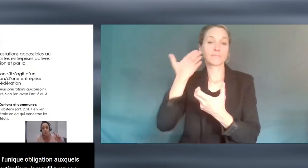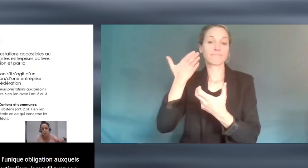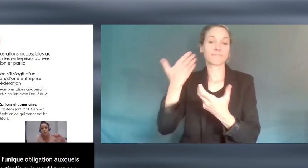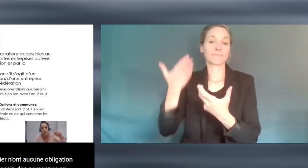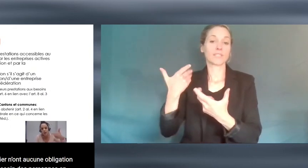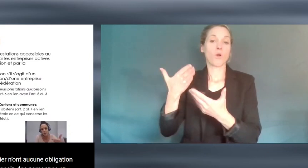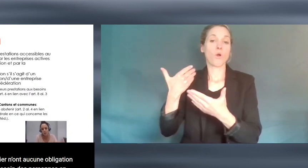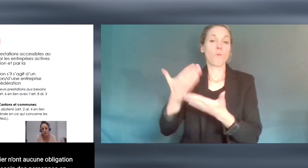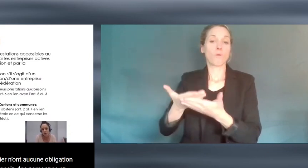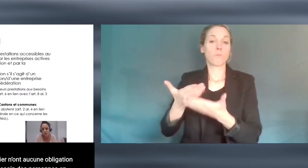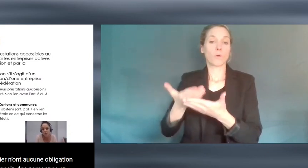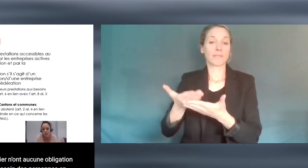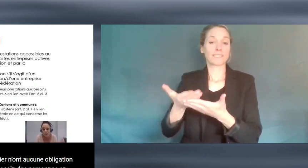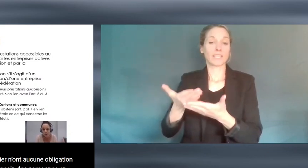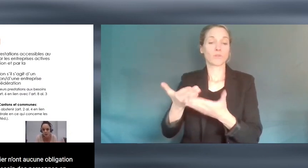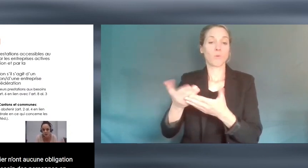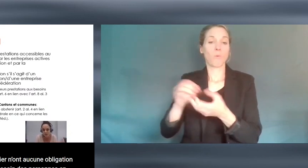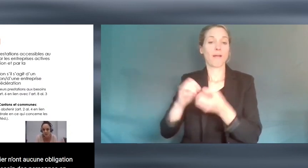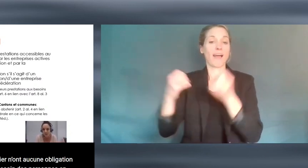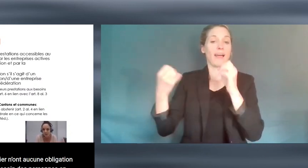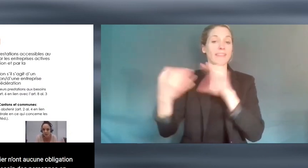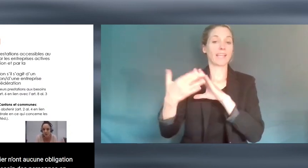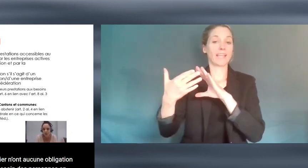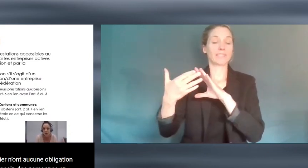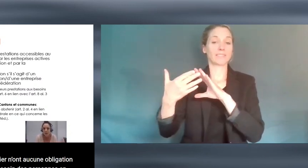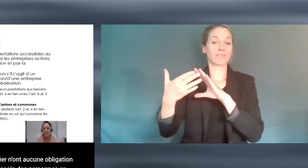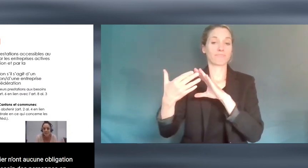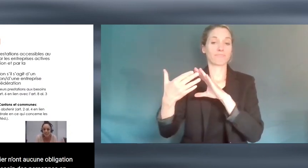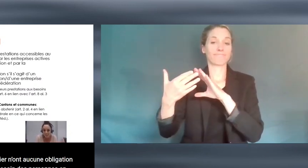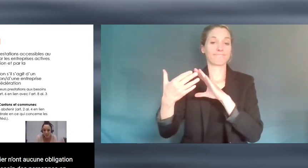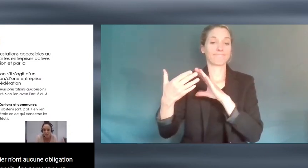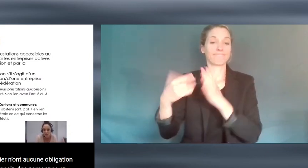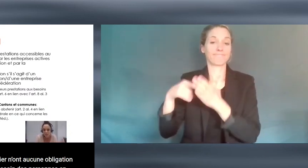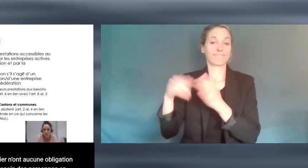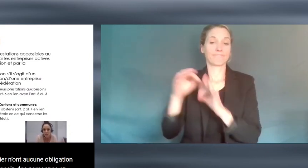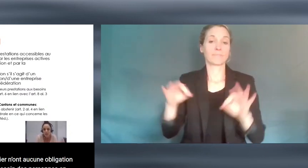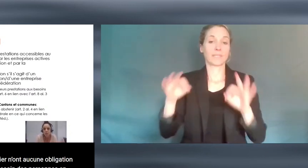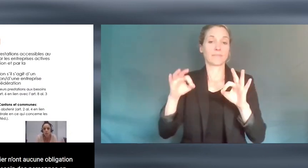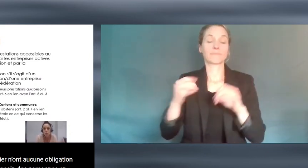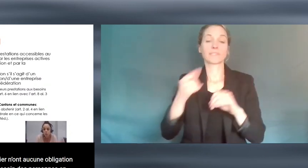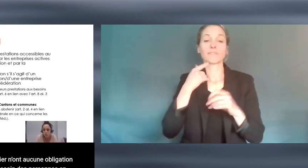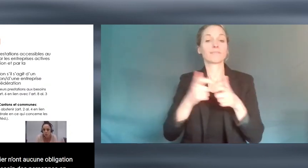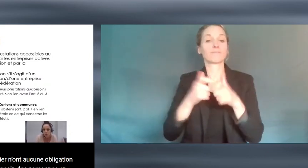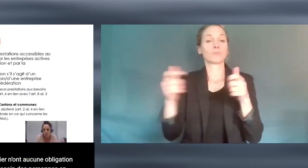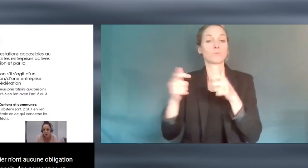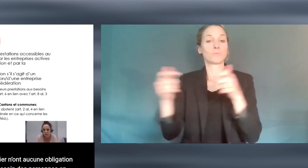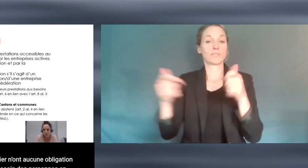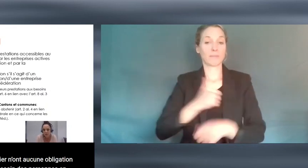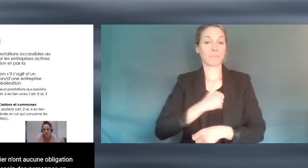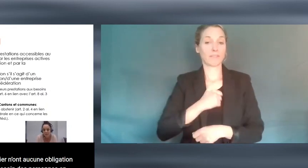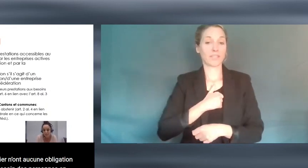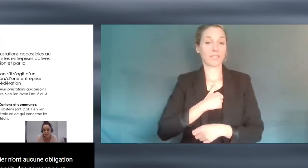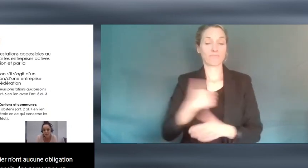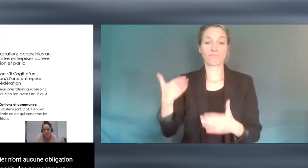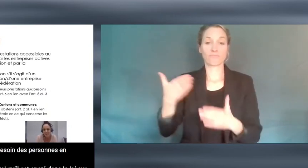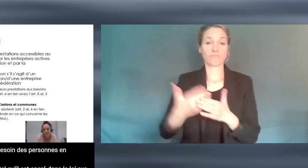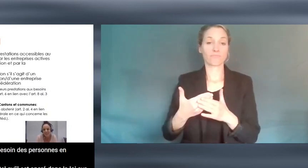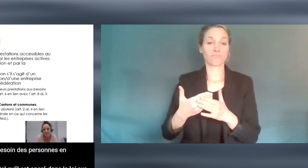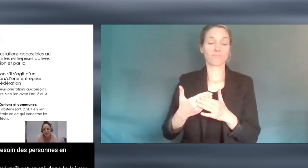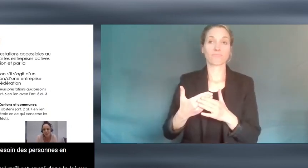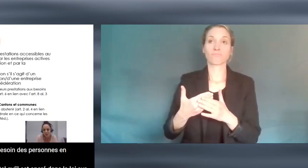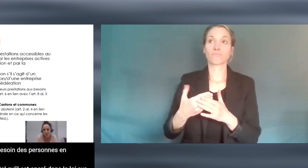Et on peut, à contrario, dire que ces particuliers n'ont aucune obligation